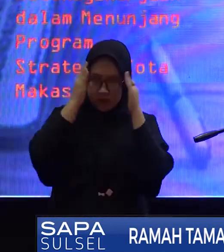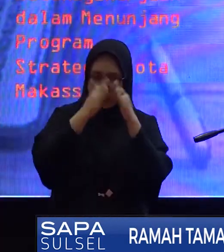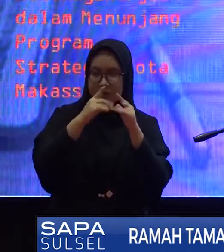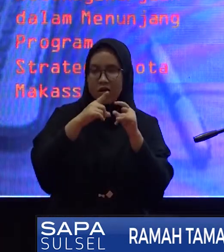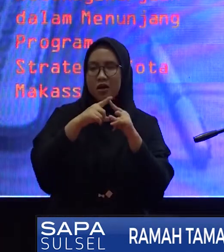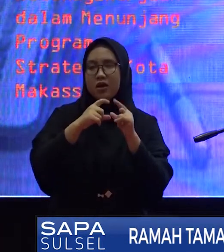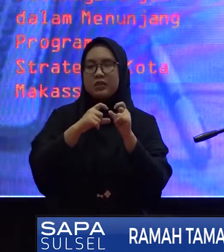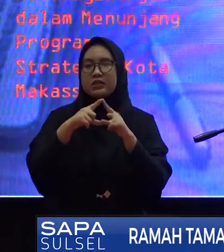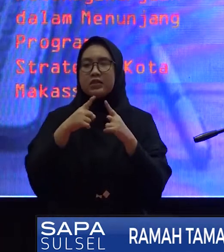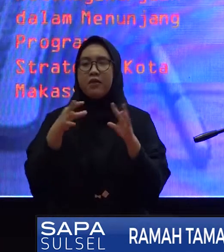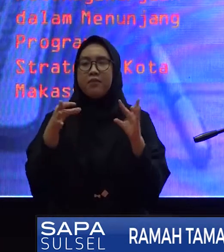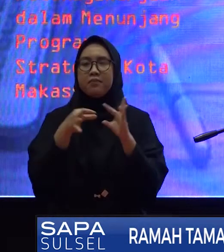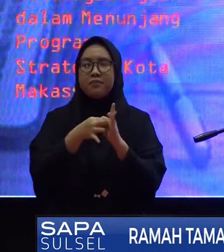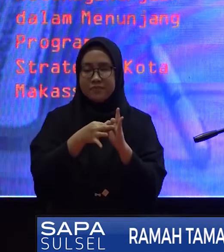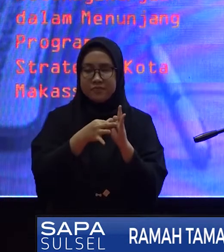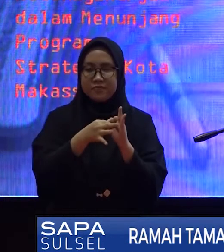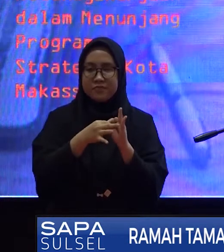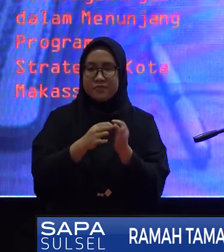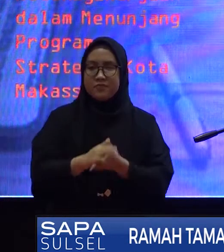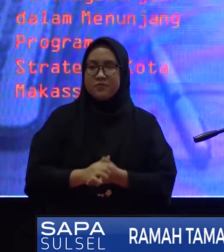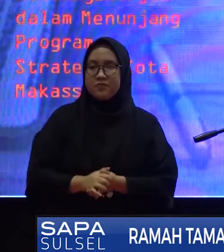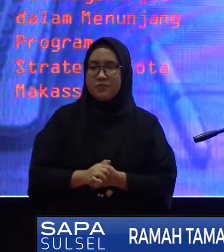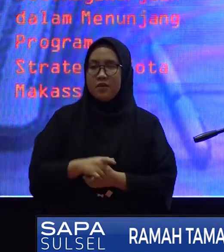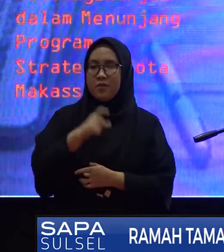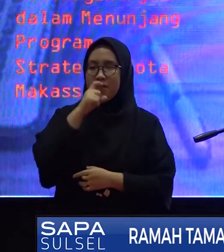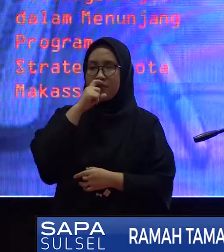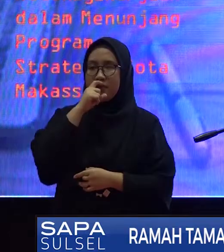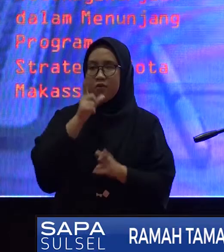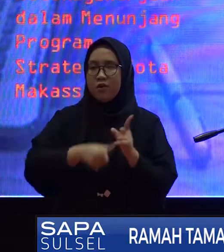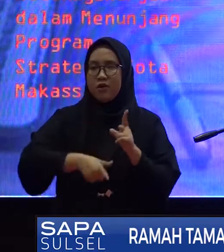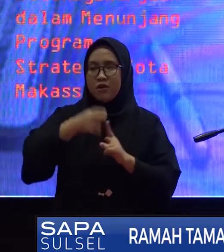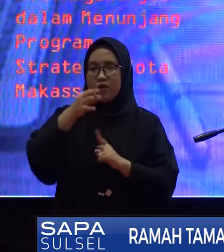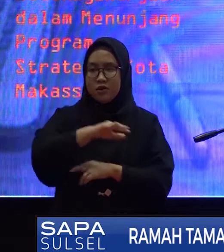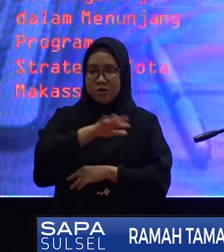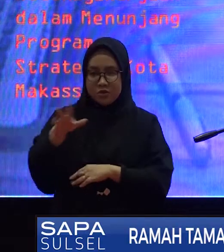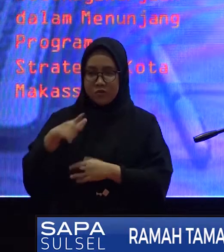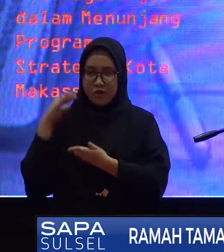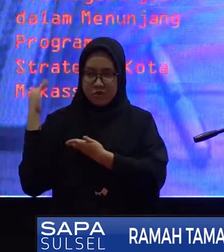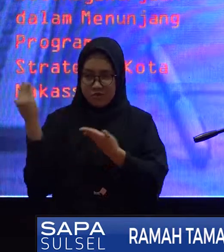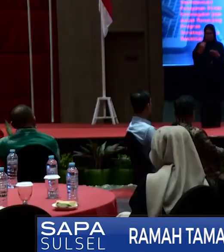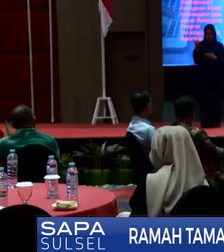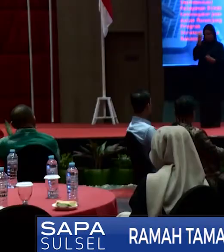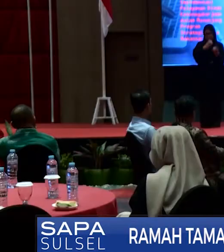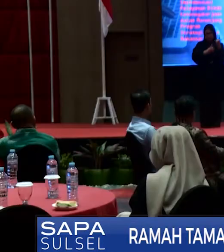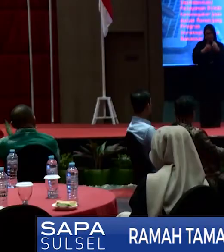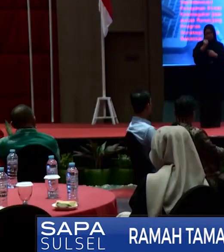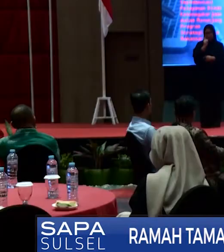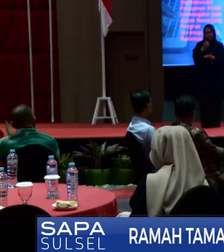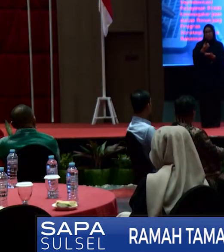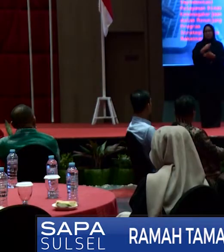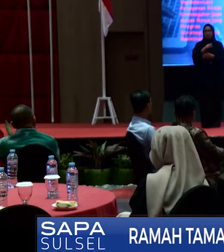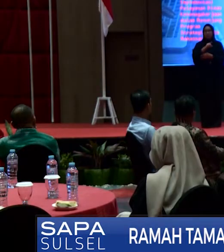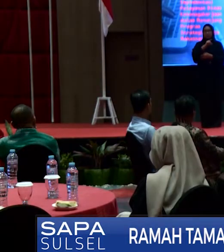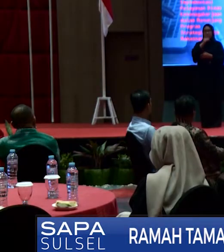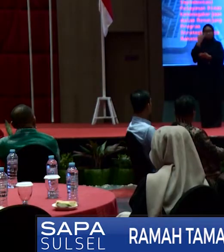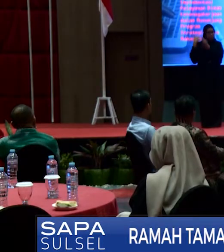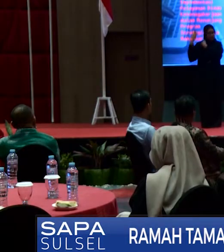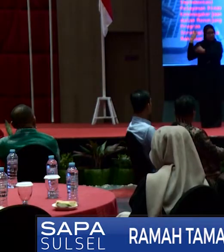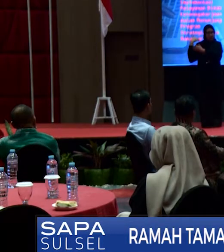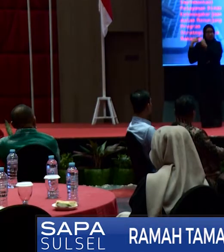sinergitas dan kolaboratif bapak Pak Walikota serta hadirin yang saya hormati beberapa waktu yang